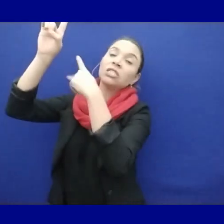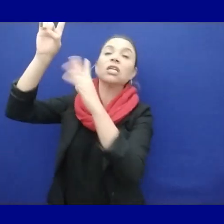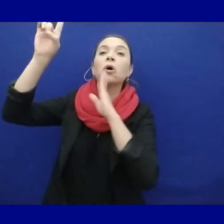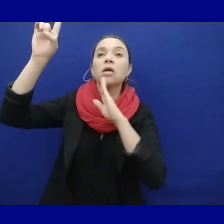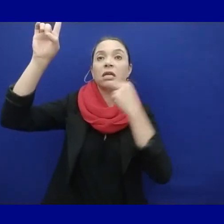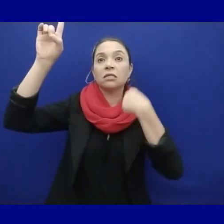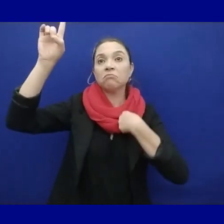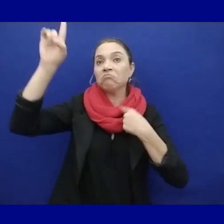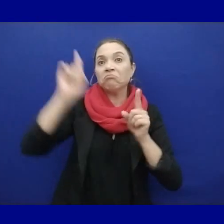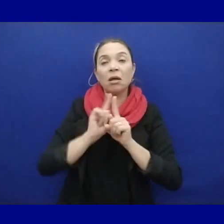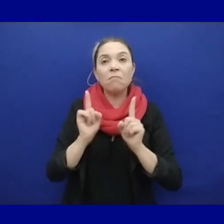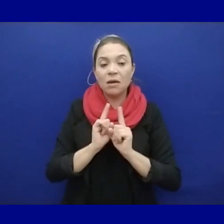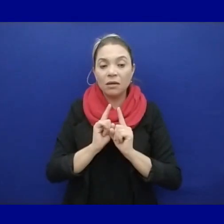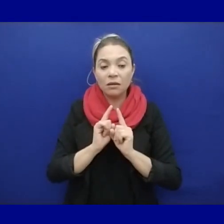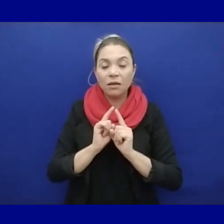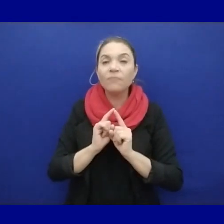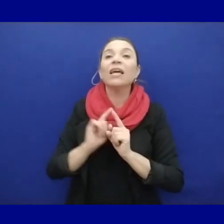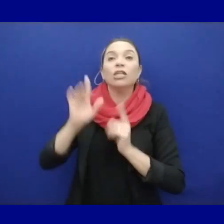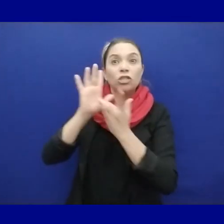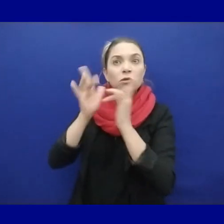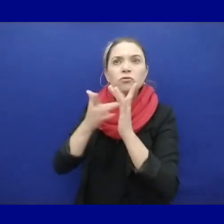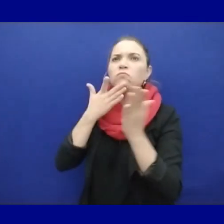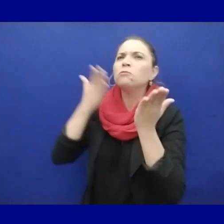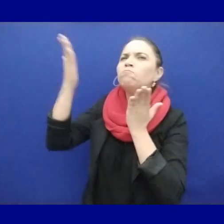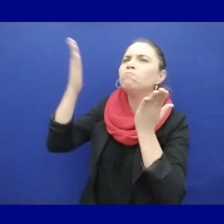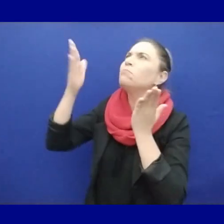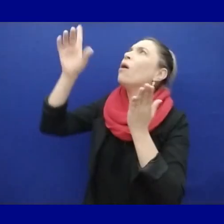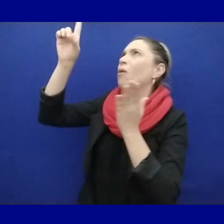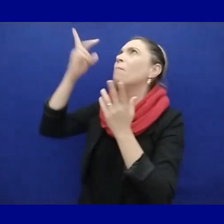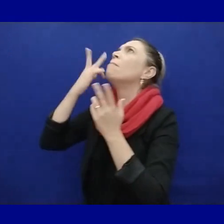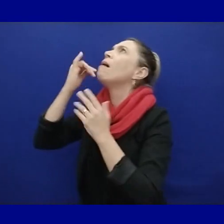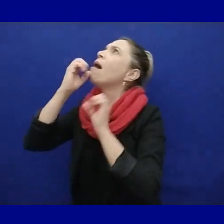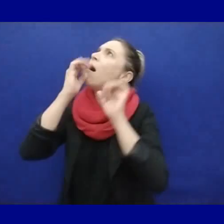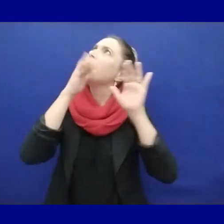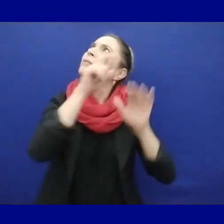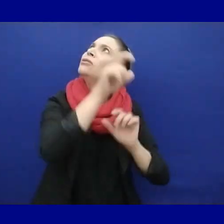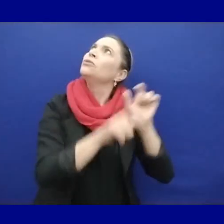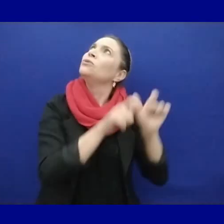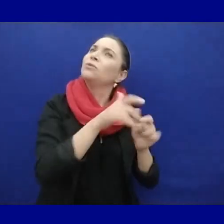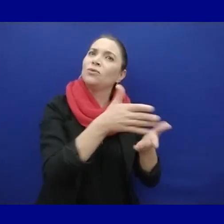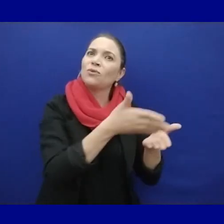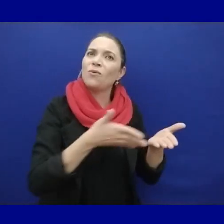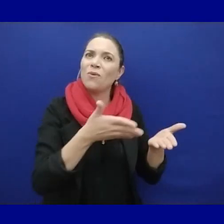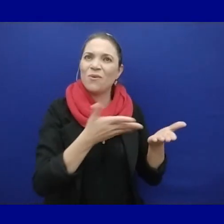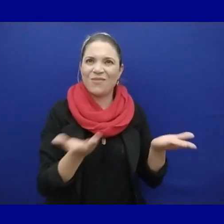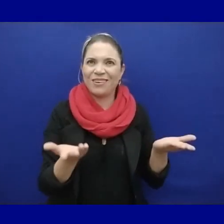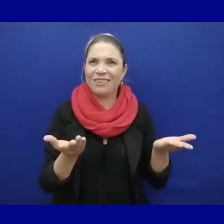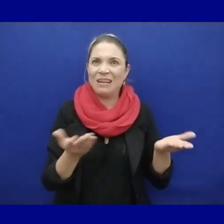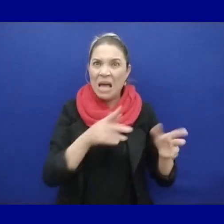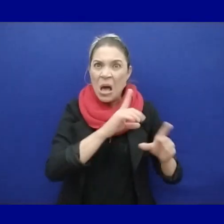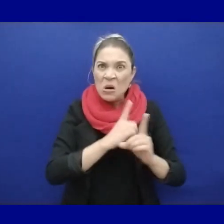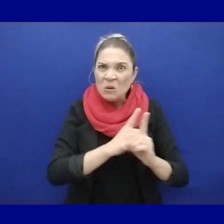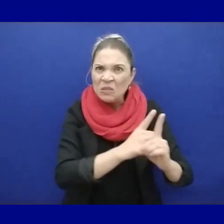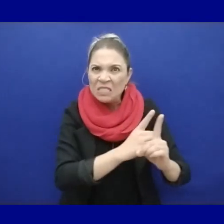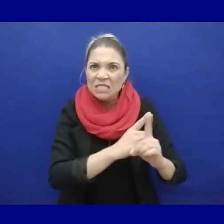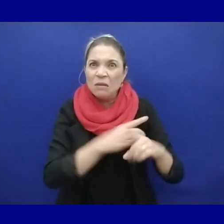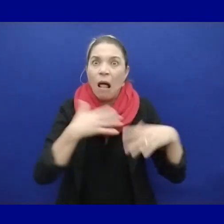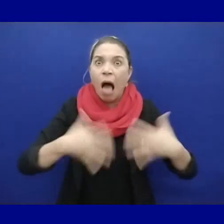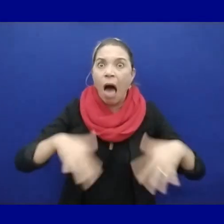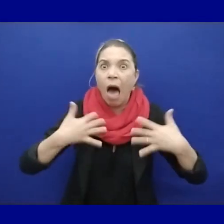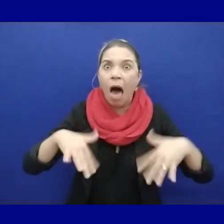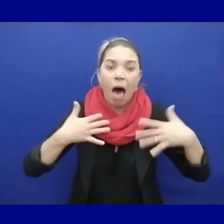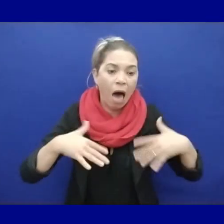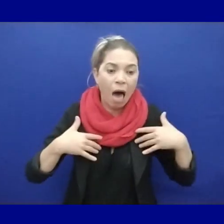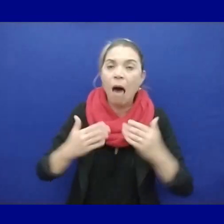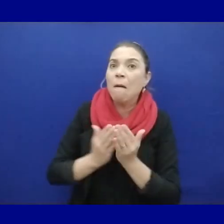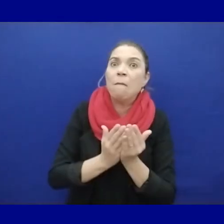toda a verdade do Pai. Não é porque os discípulos estavam em aperto que Jesus havia se